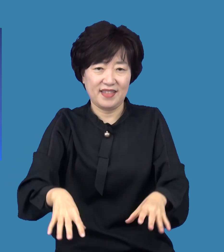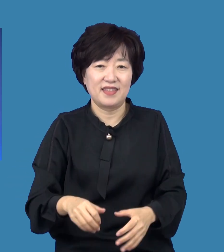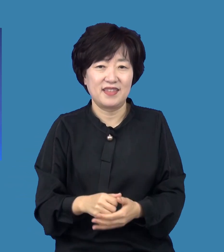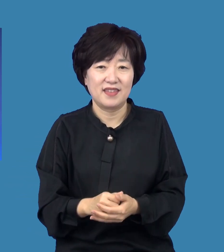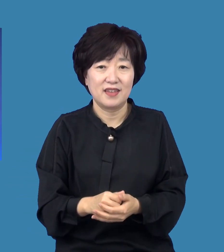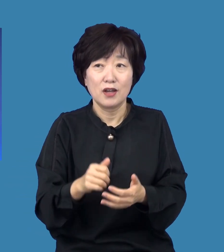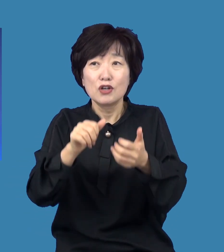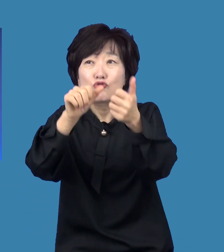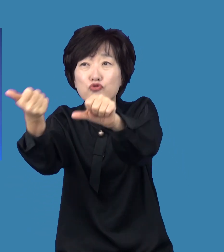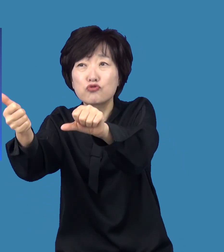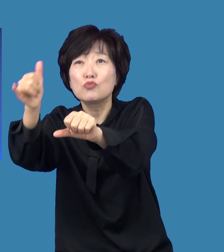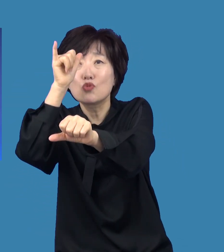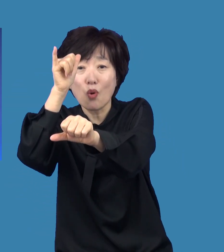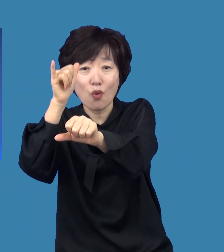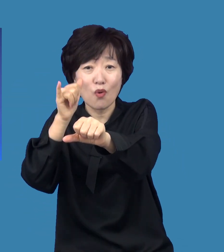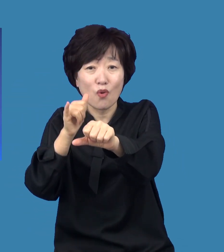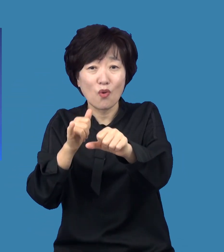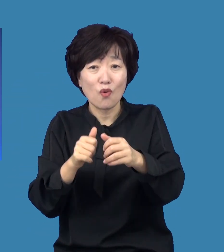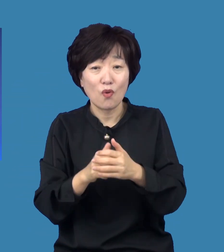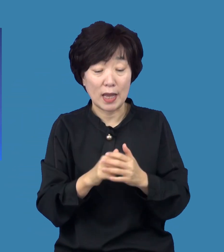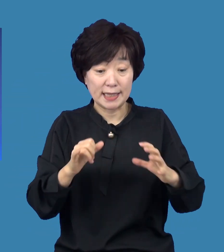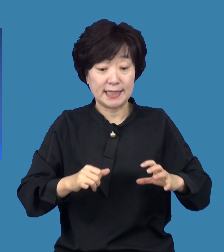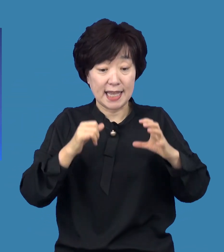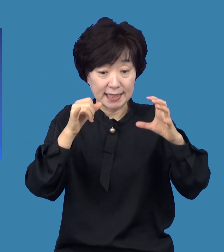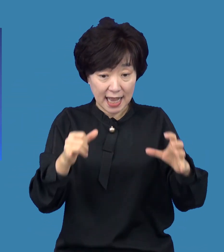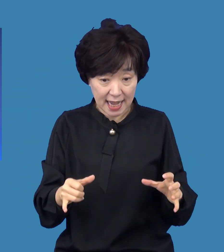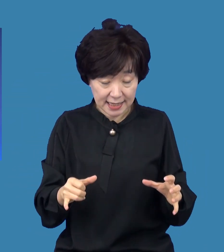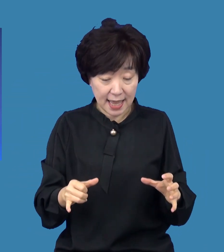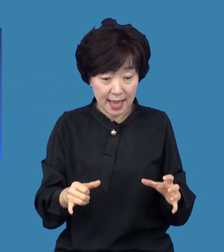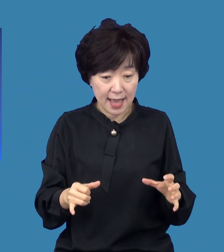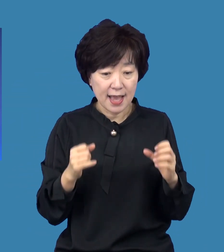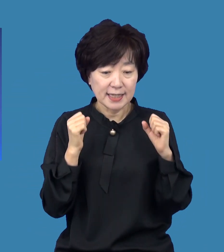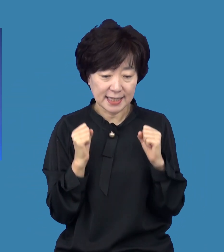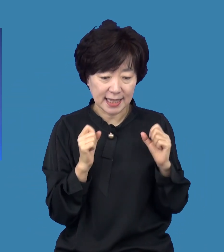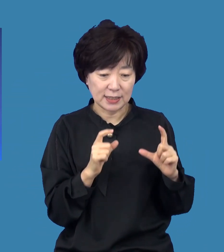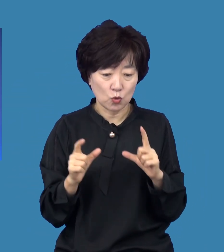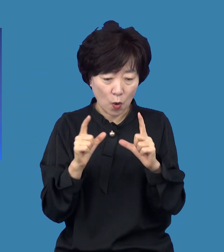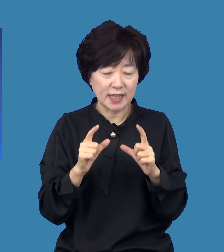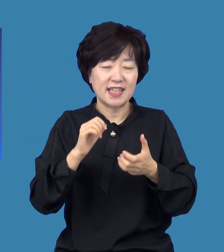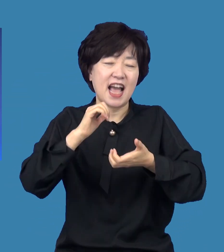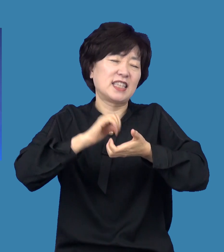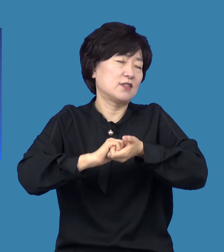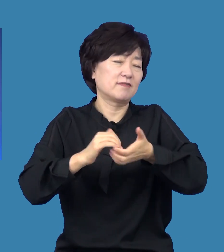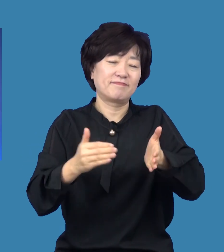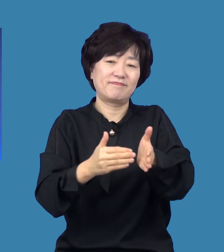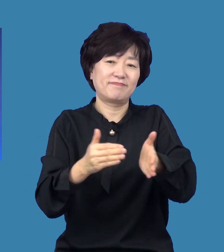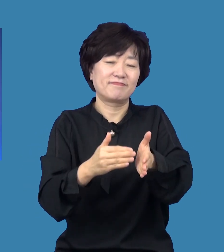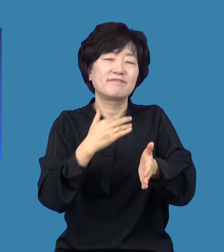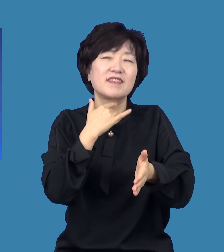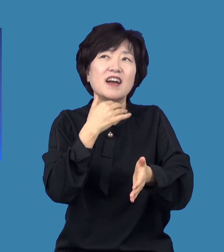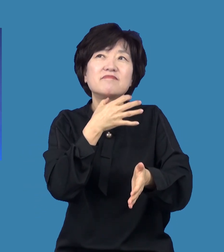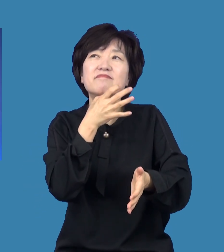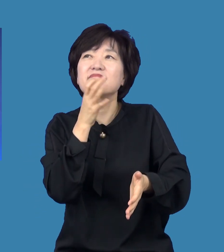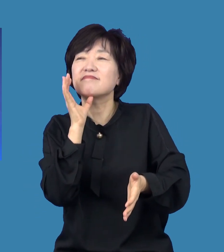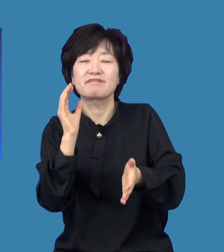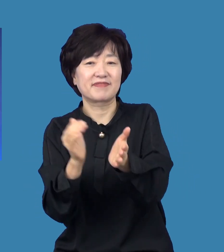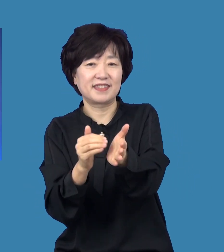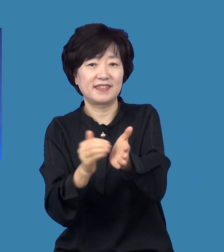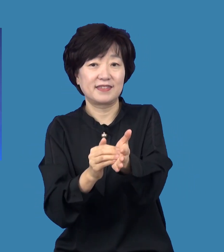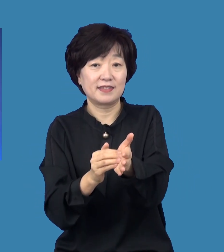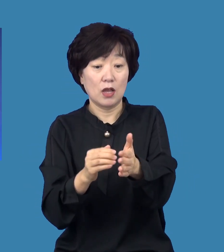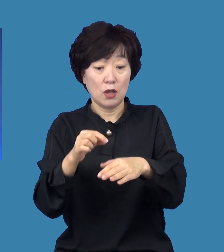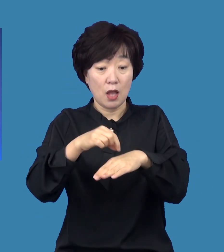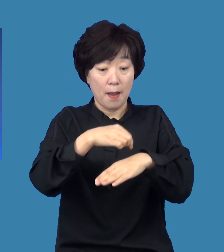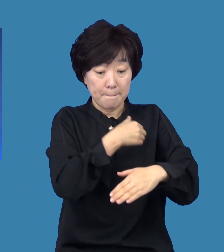기다리고 있기 때문에 그래요. 이 세상에 머무는 시간은 한정돼 있어요. 그런데 우리의 몸은 여러분,